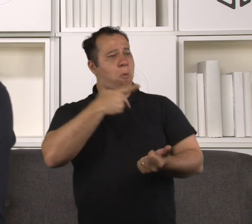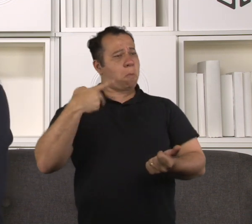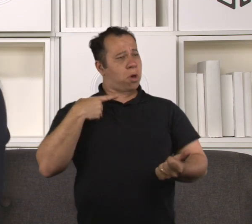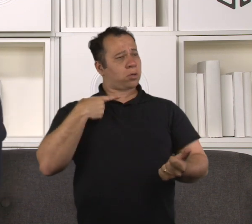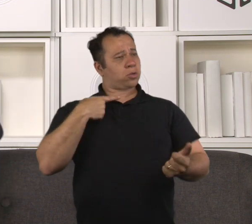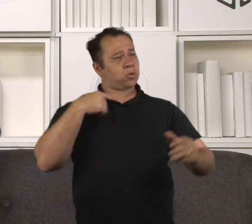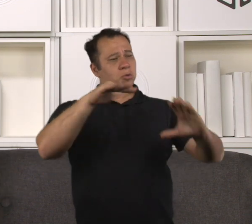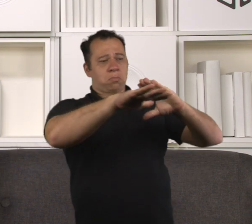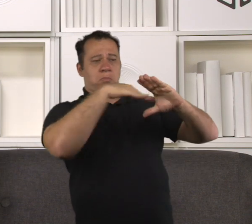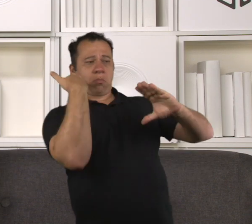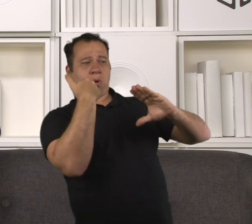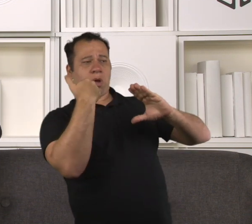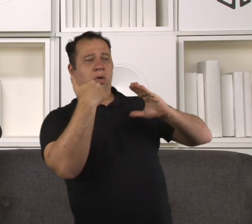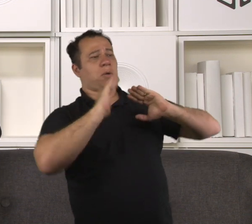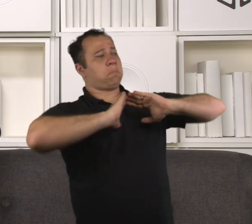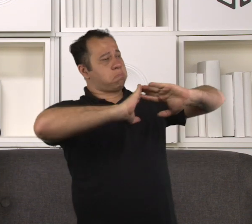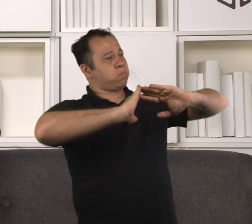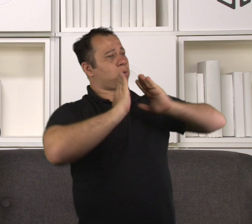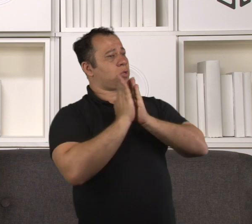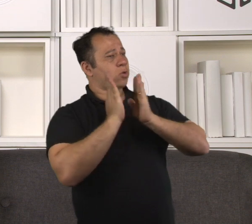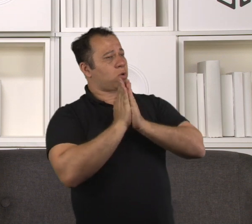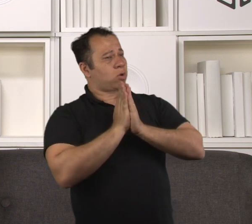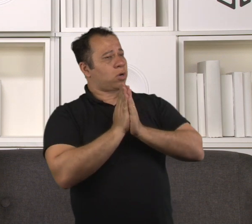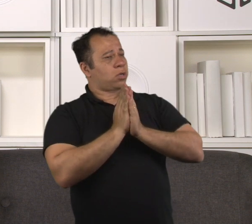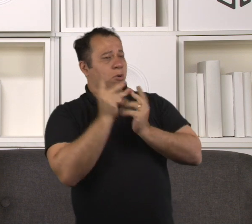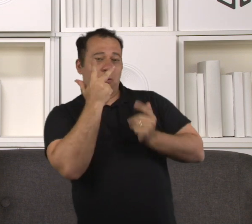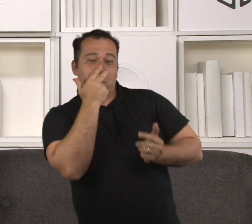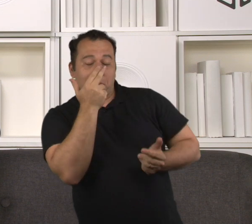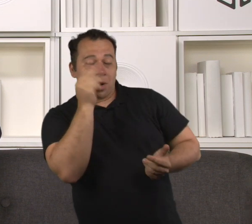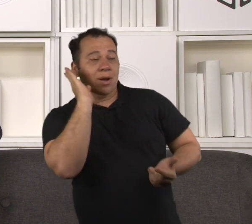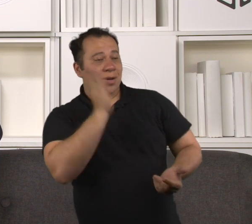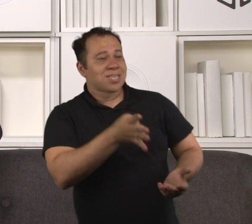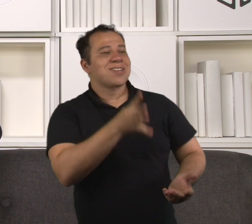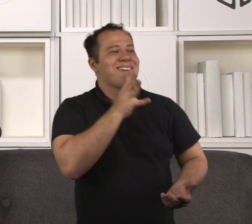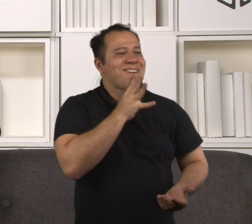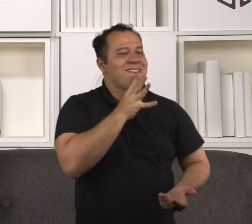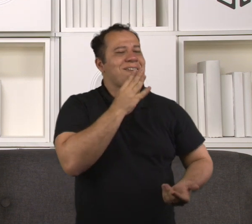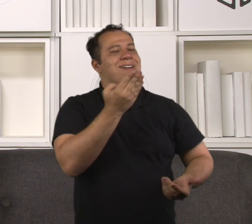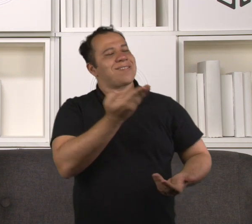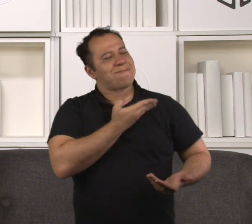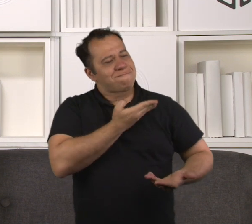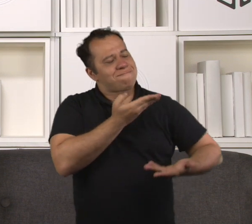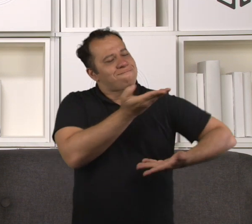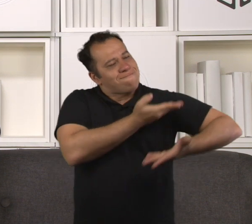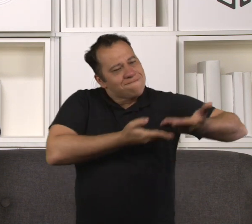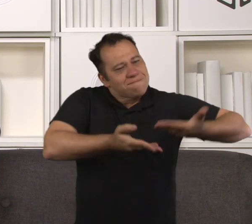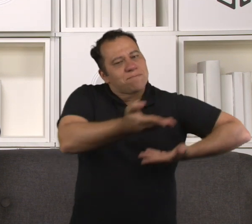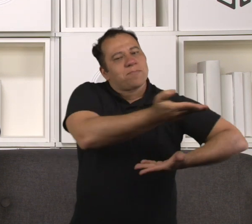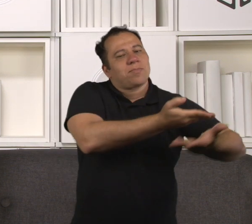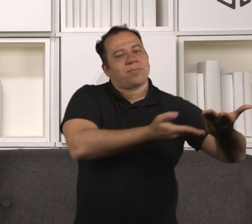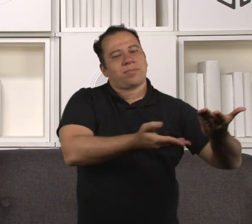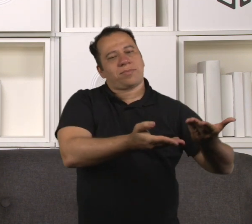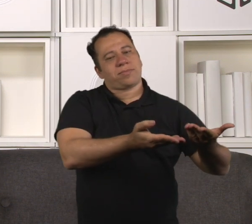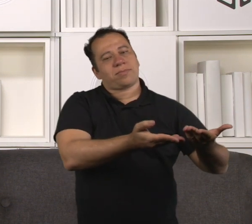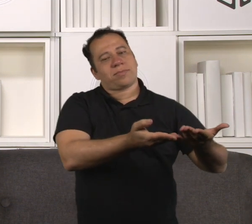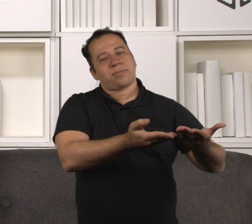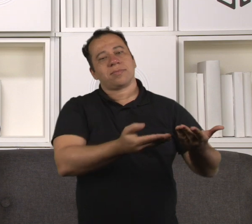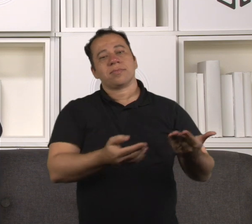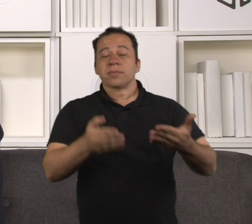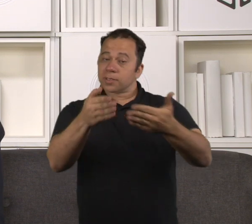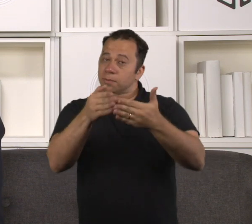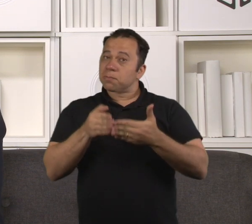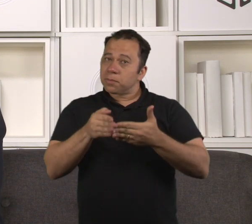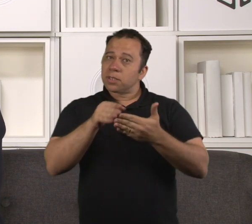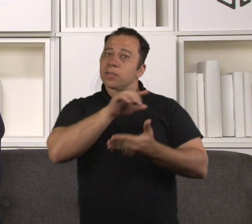para nós e nós orarmos como se nos conhecêssemos e intercedermos pelos irmãos que estão na Bolívia. Então eu quero pedir